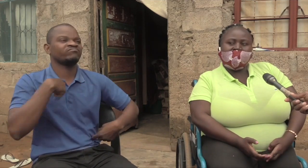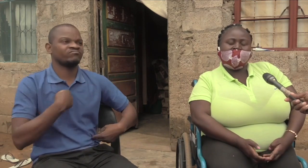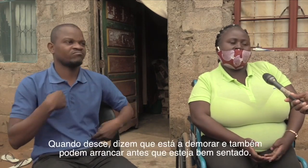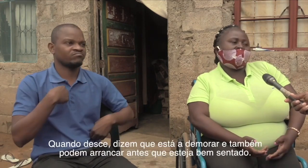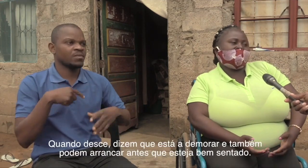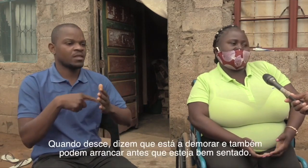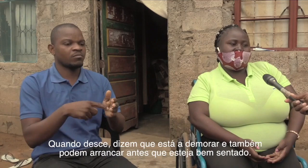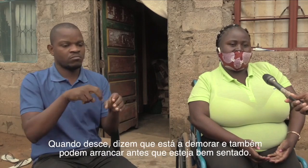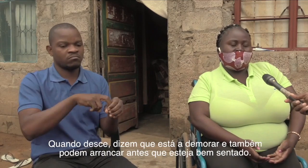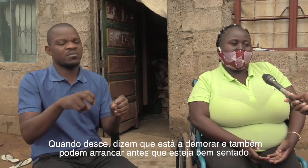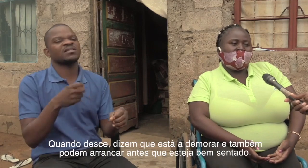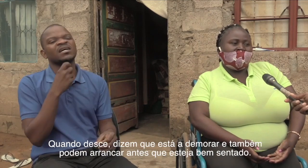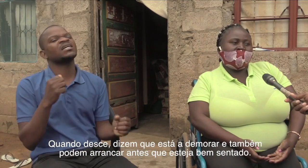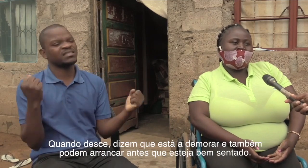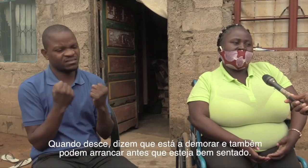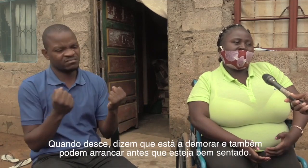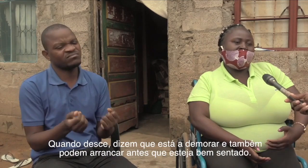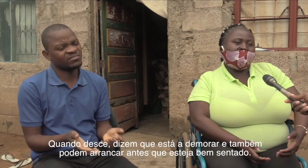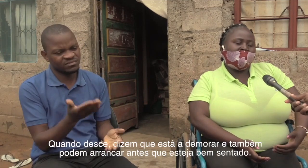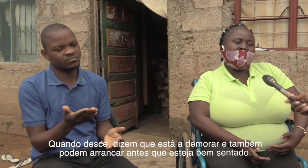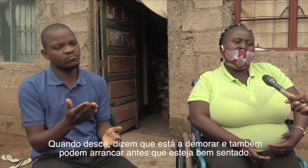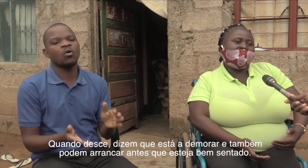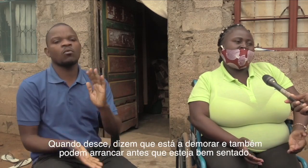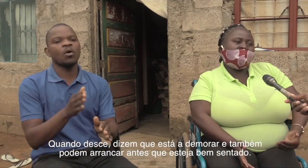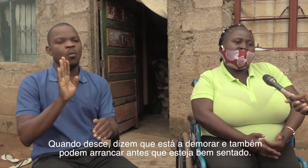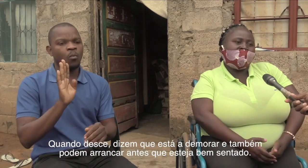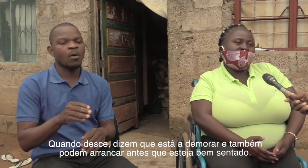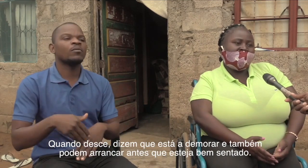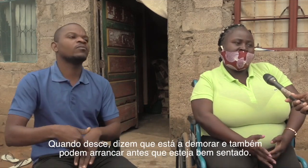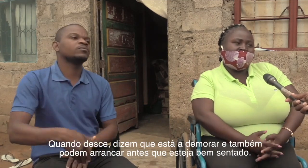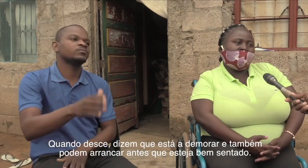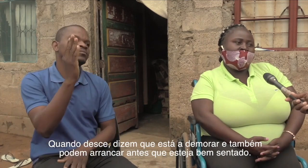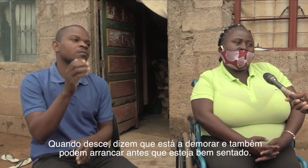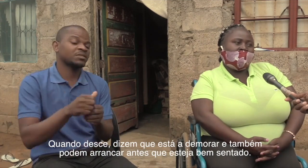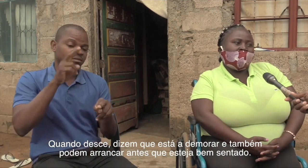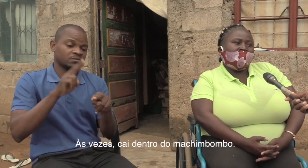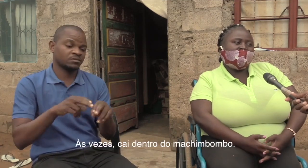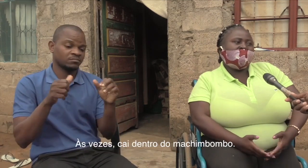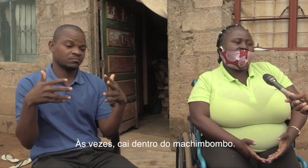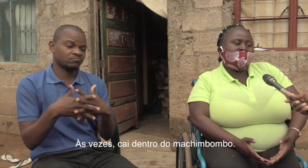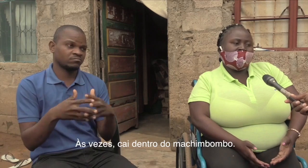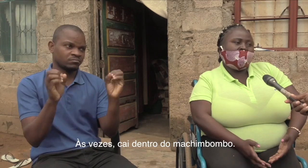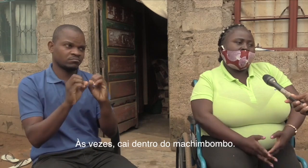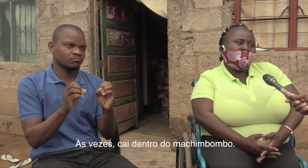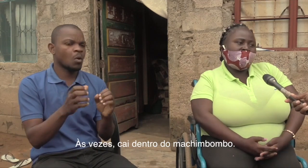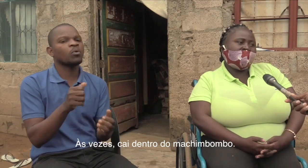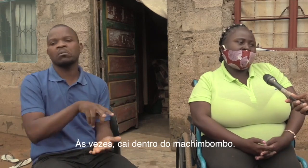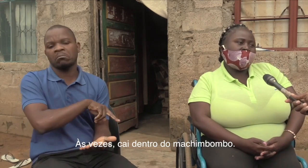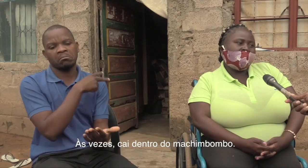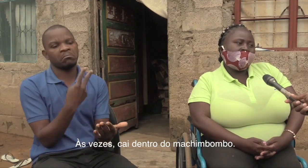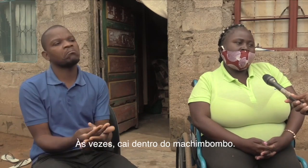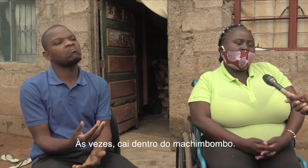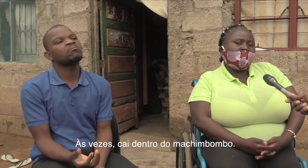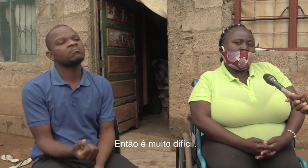desce vão dizer que você está de morar. É capaz de arrancar o carro quando ainda você não está bem sentado. Às vezes cai dentro do macho